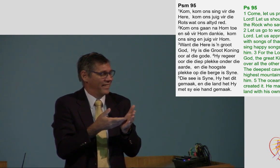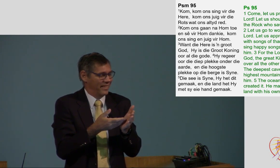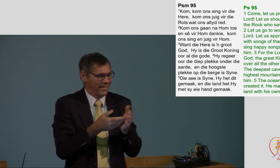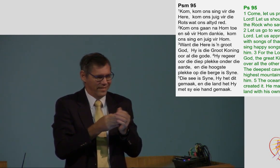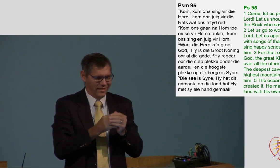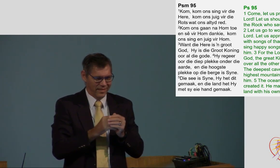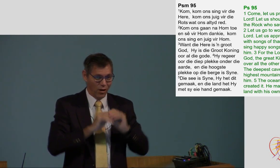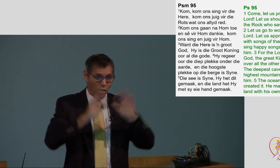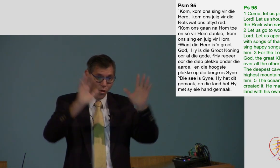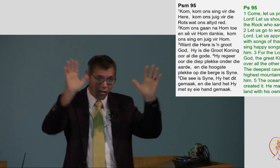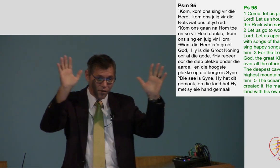kan loof,